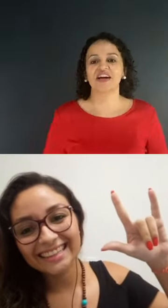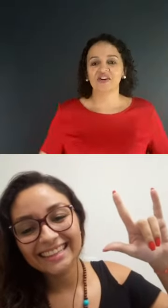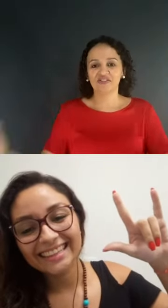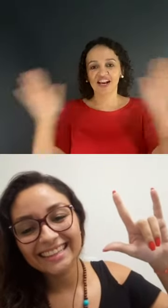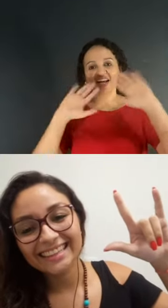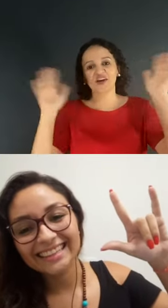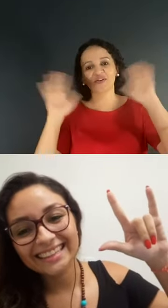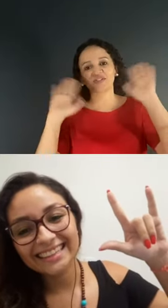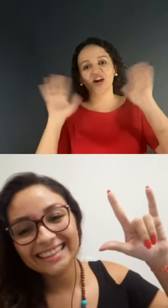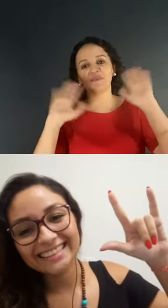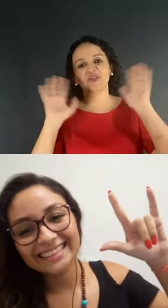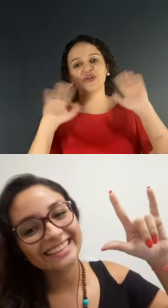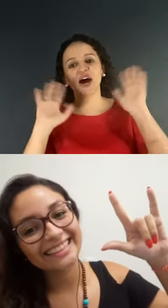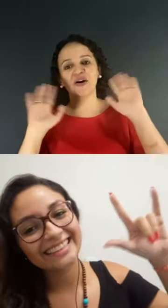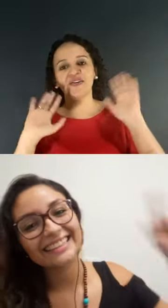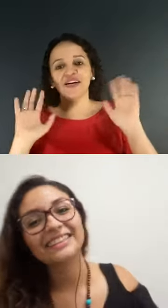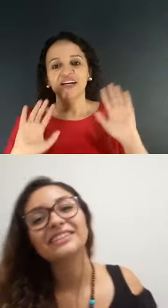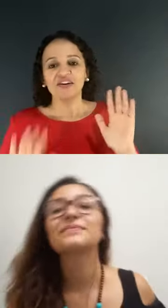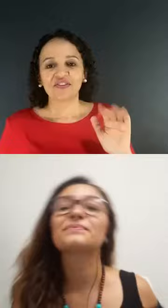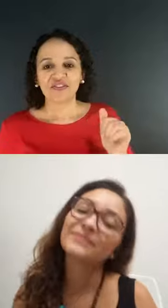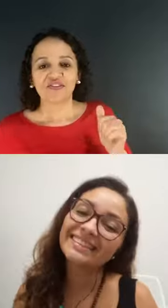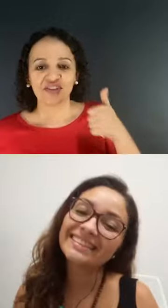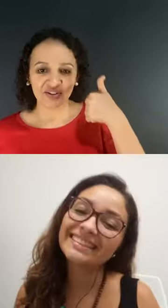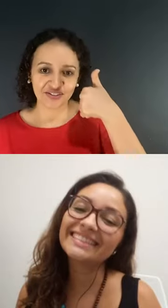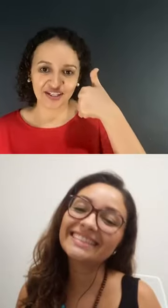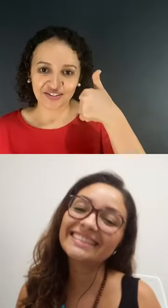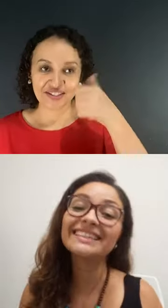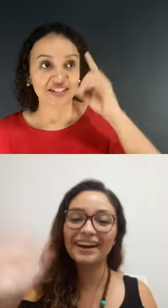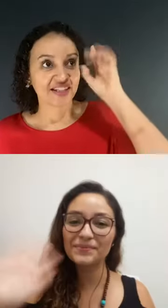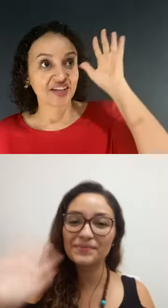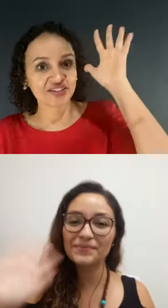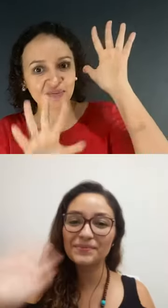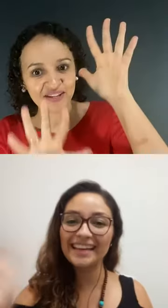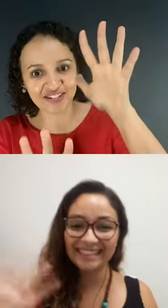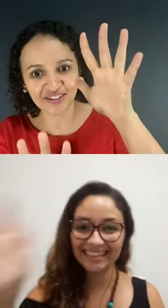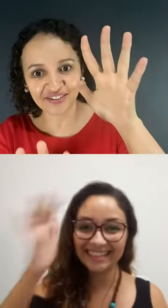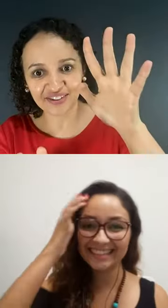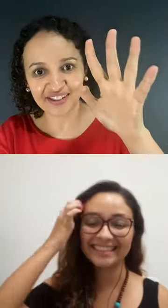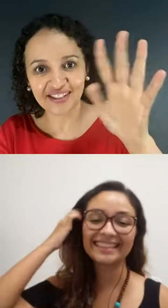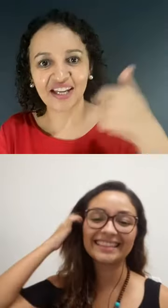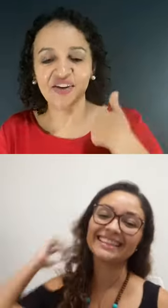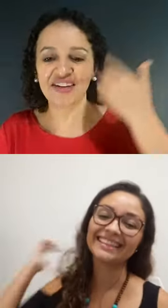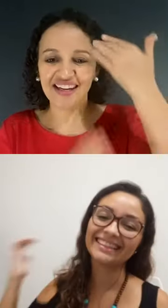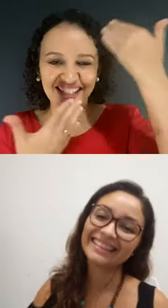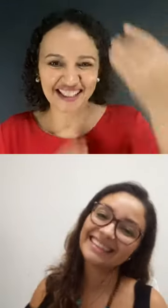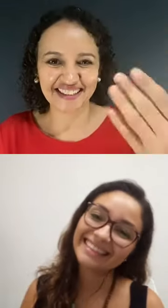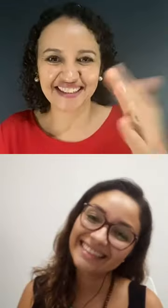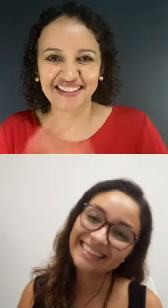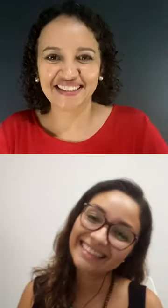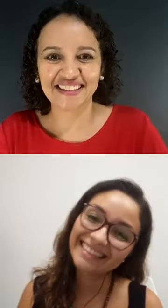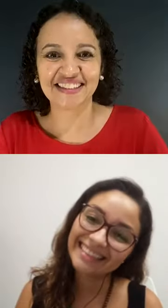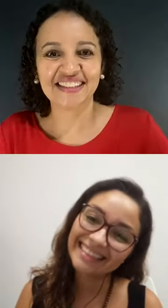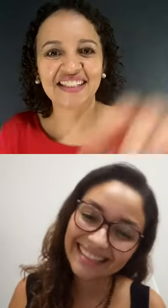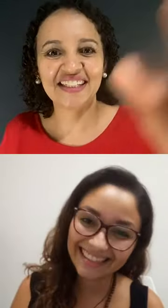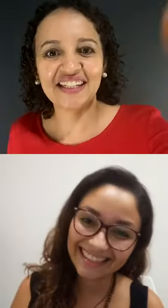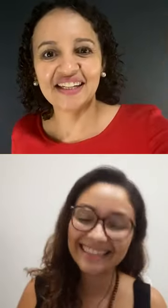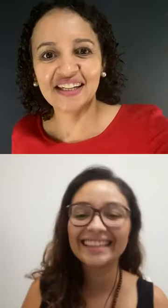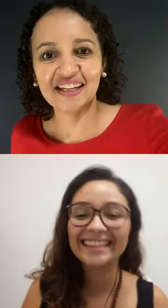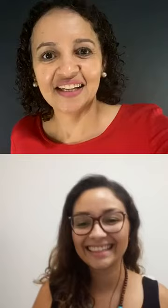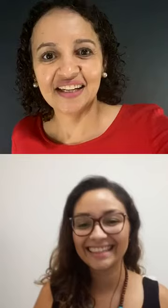Isso. Valeu. Tchau, pessoal. Fica com Deus. Tchau, Deus obrigada. abençoe. Eu que agradeço.